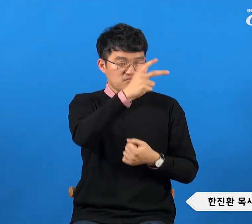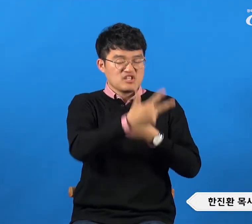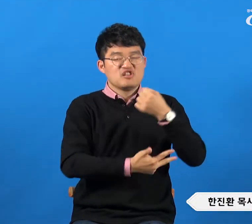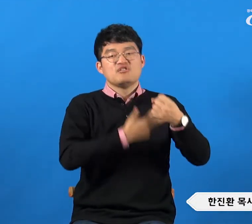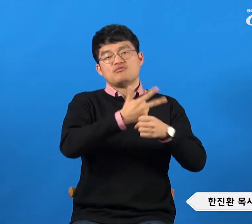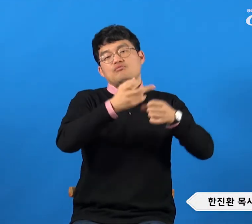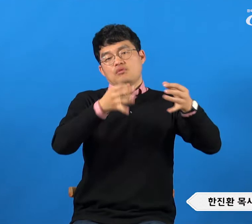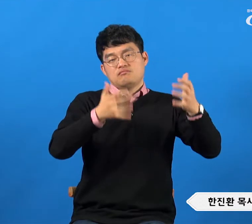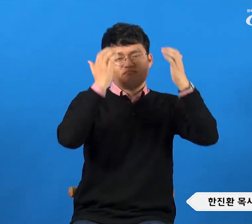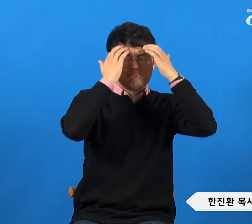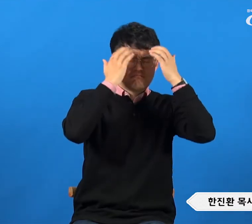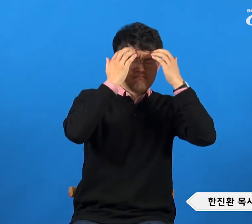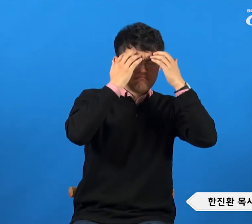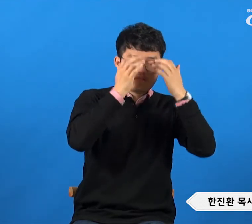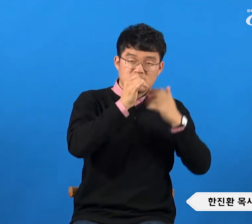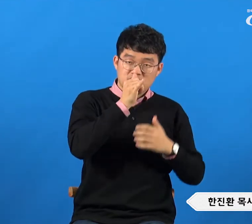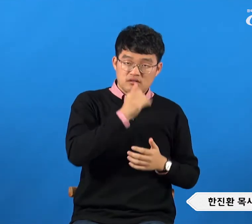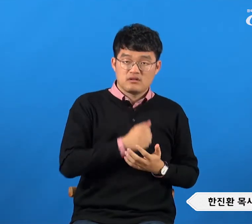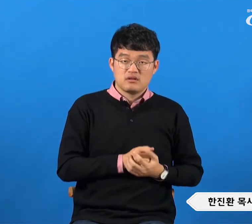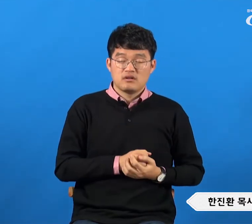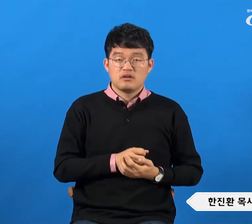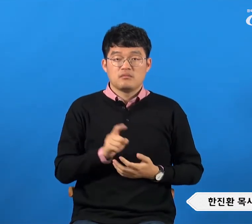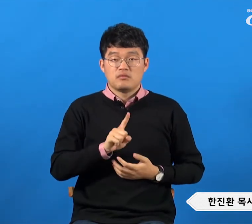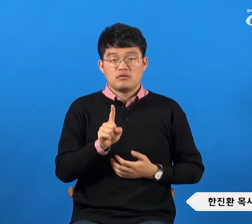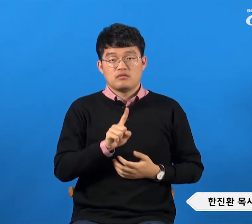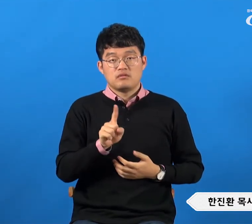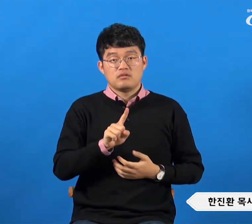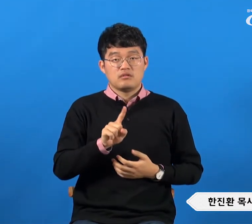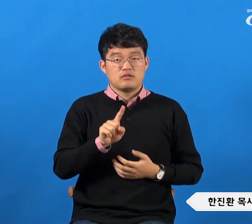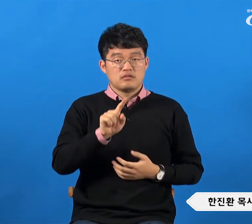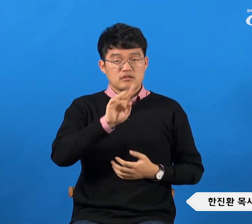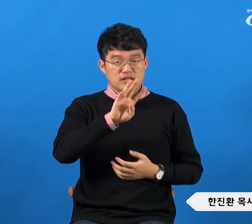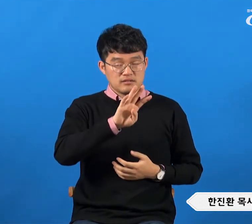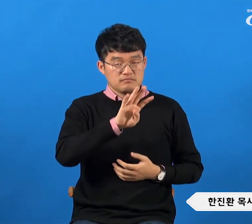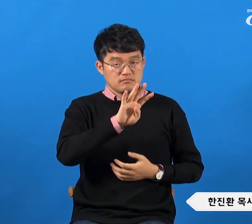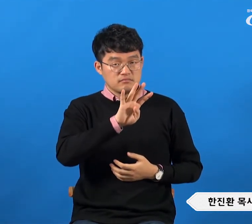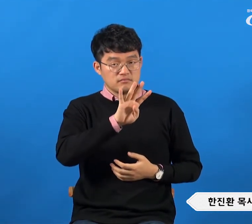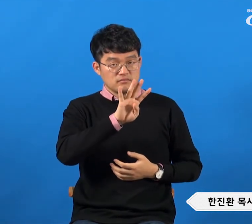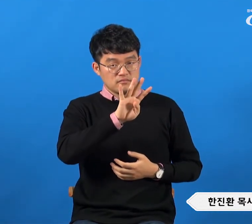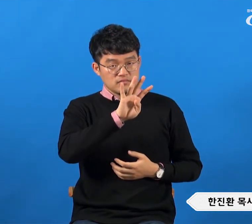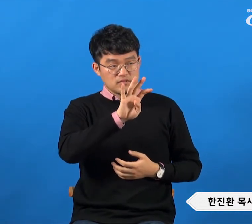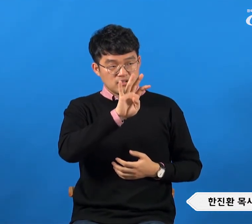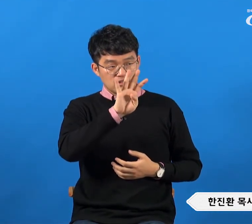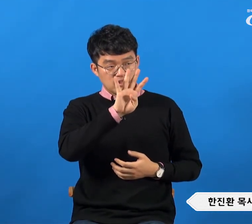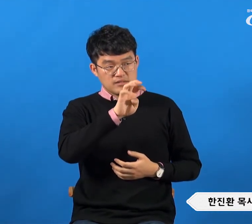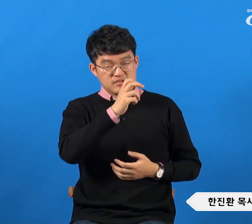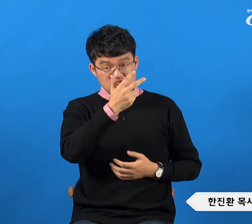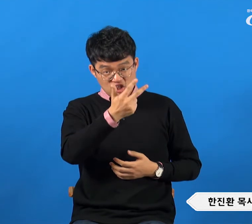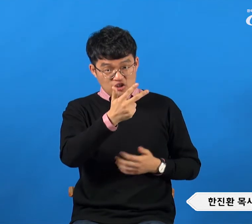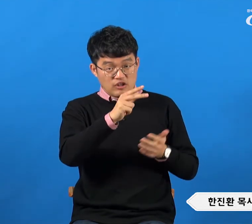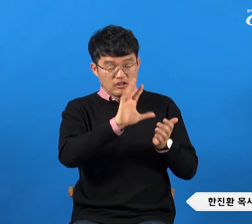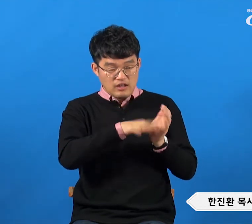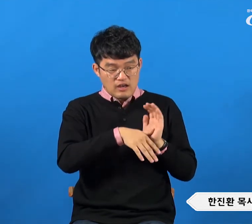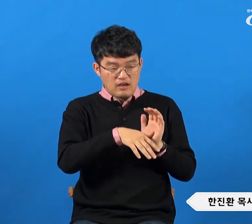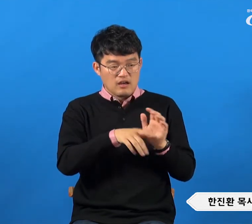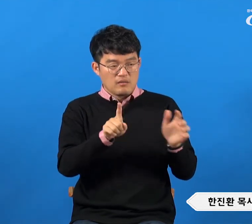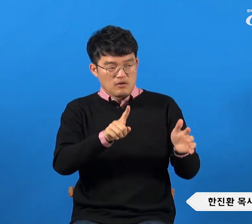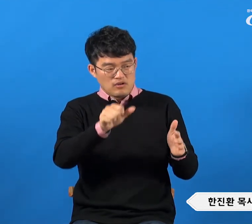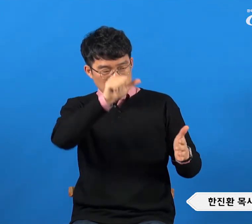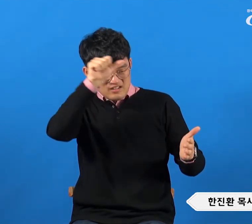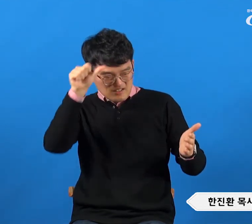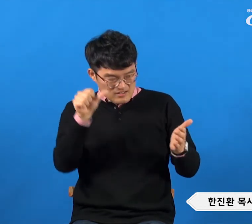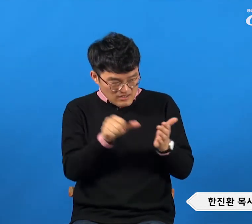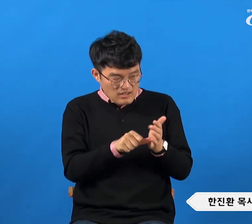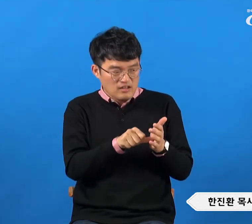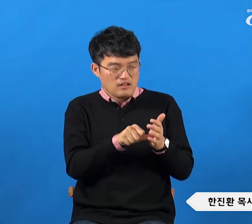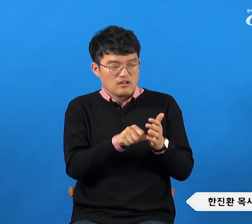46세에 감옥에 들어가서 인생의 황금기를 감옥에서 다 보내고 70을 넘긴 노인이 되어서